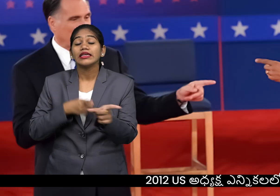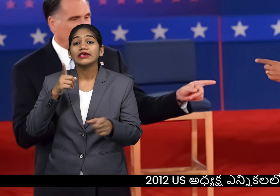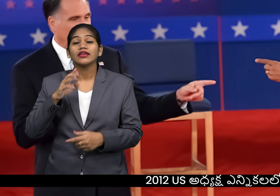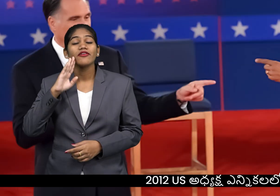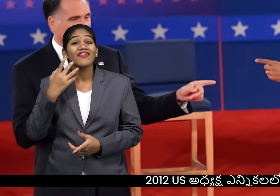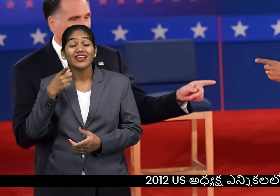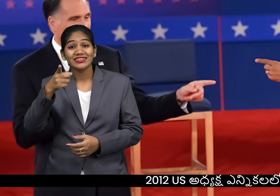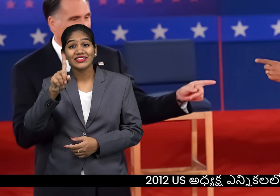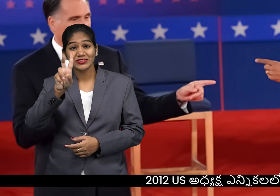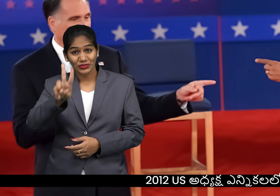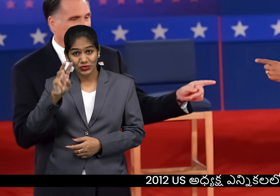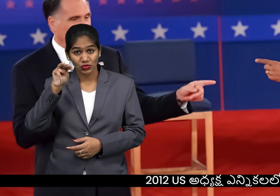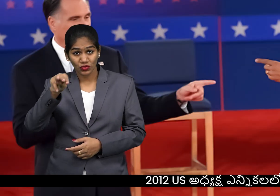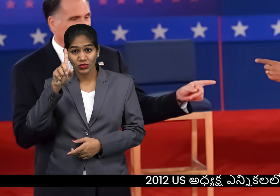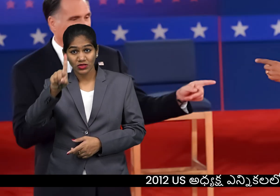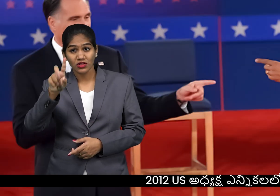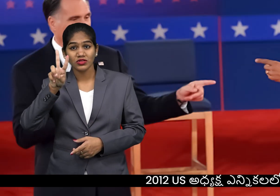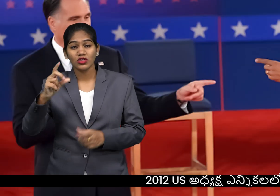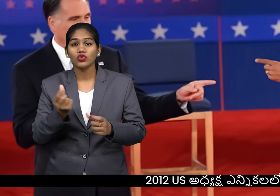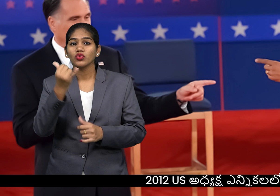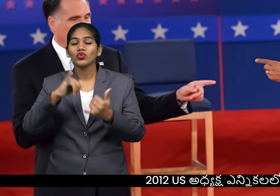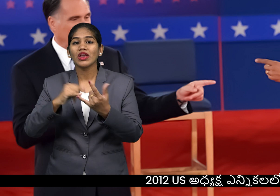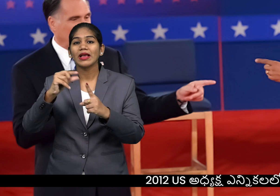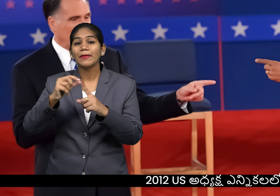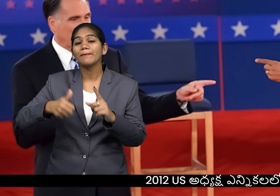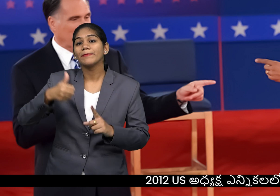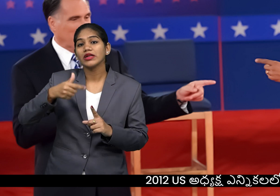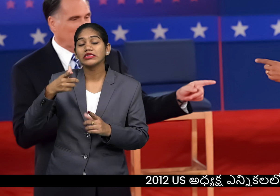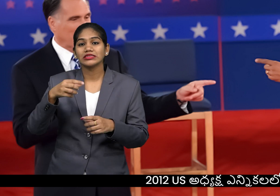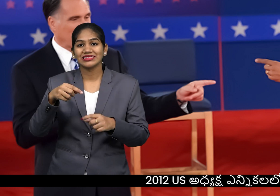(2012) యుఎస్ అధ్యక్ష ఎన్నికలలో